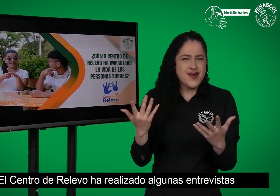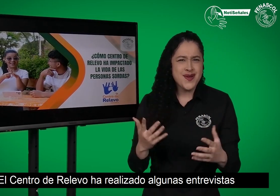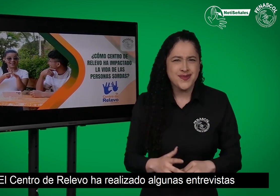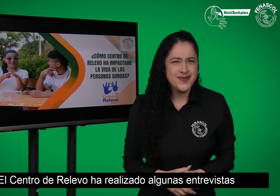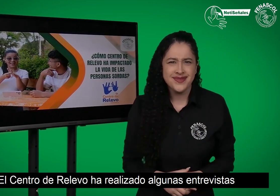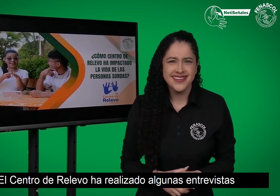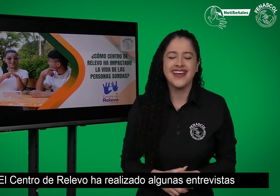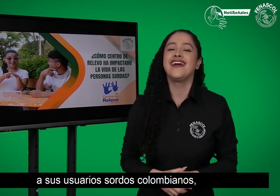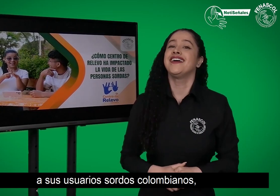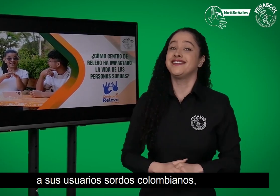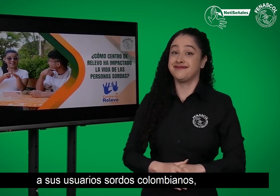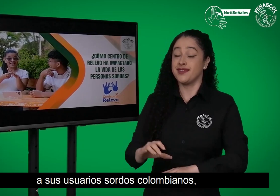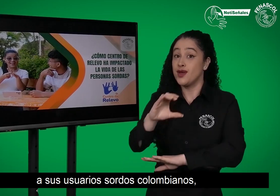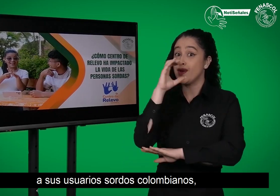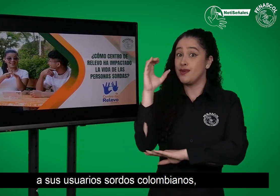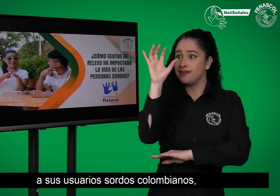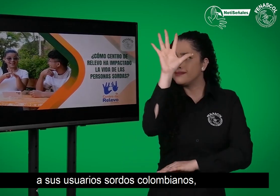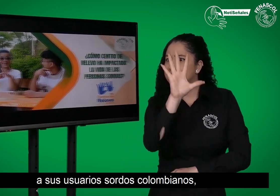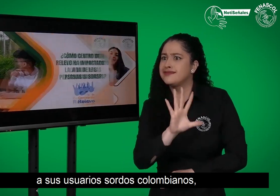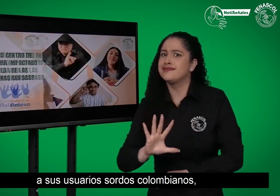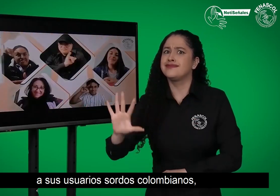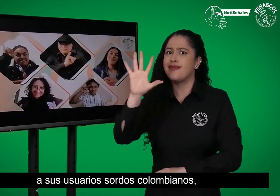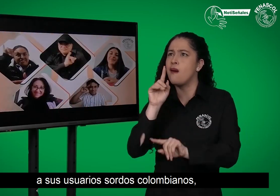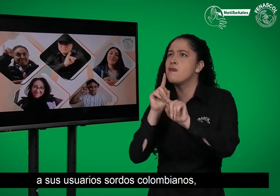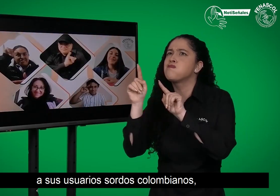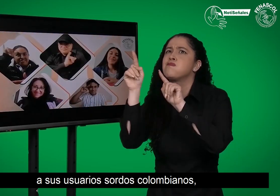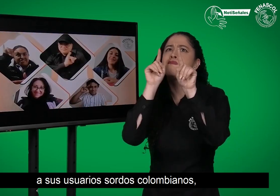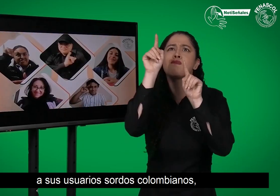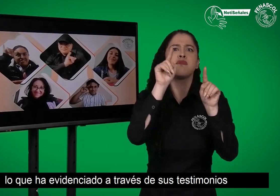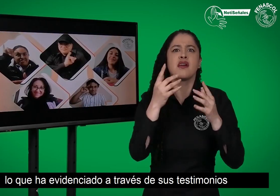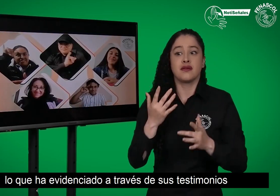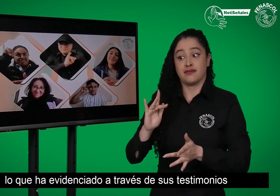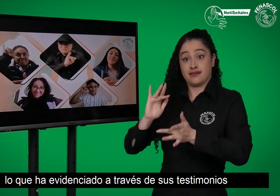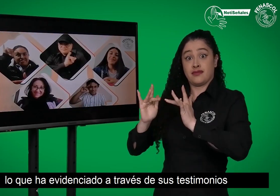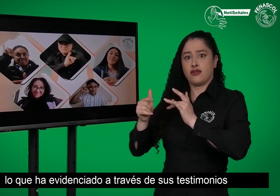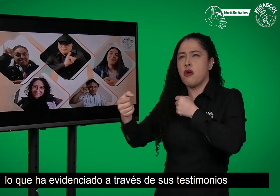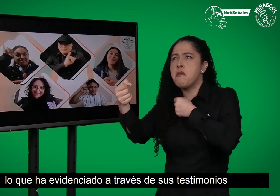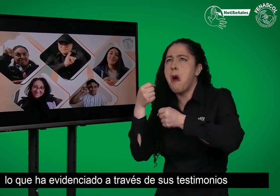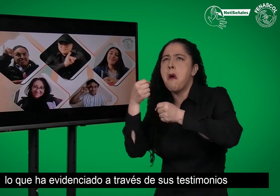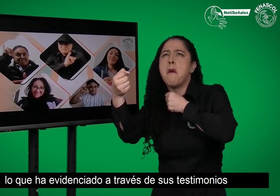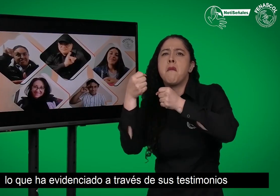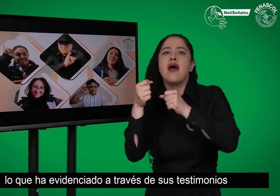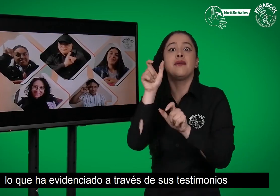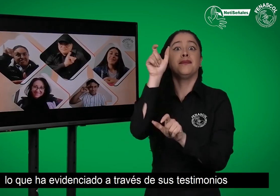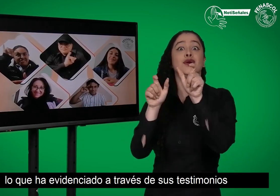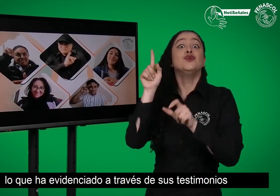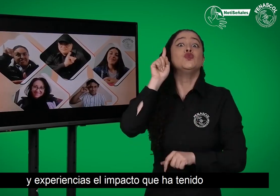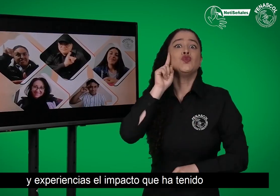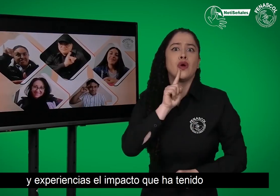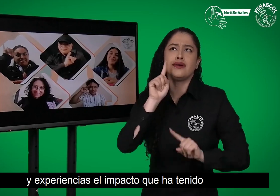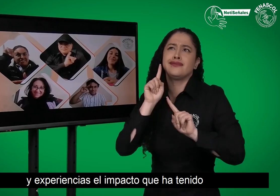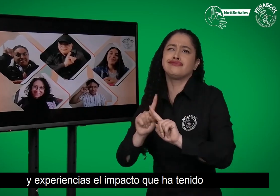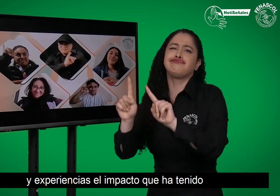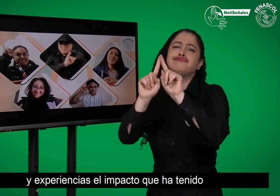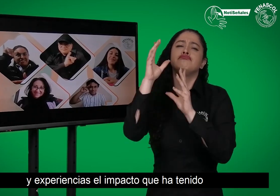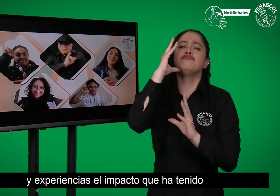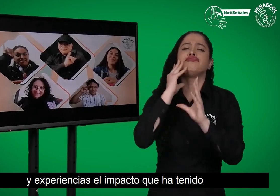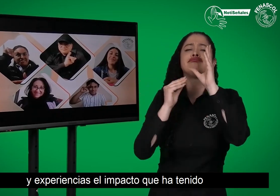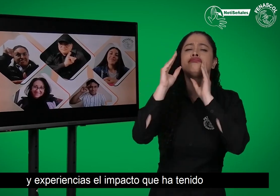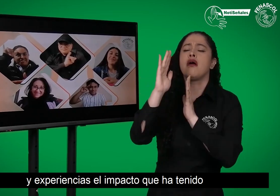algunas entrevistas a sus usuarios sordos colombianos, lo que ha evidenciado a través de sus testimonios y experiencias el